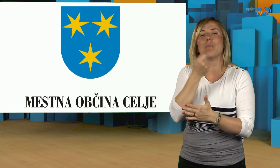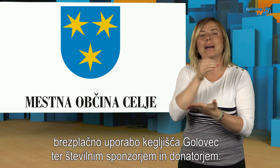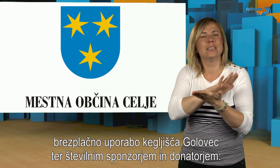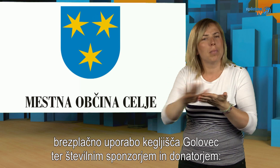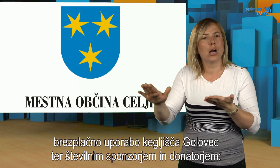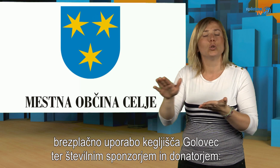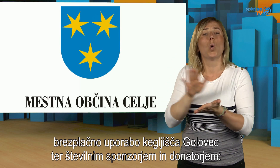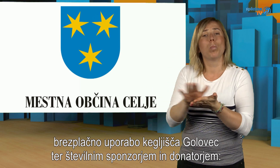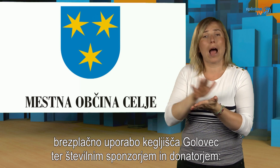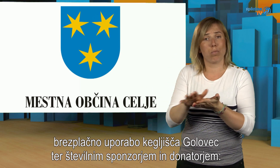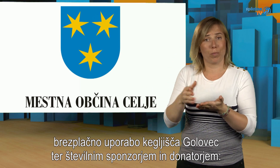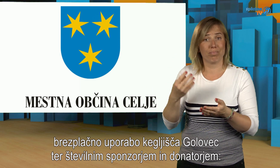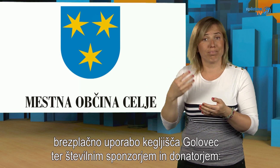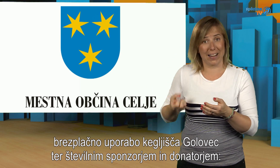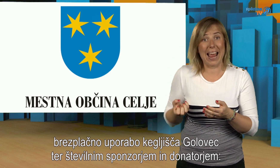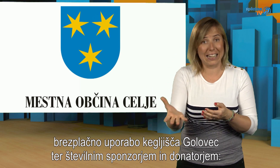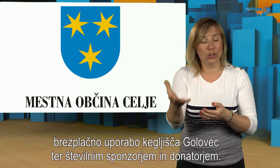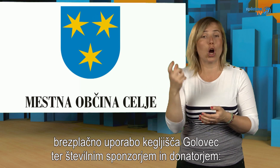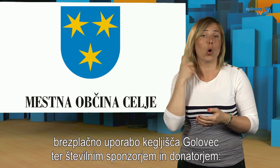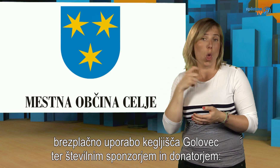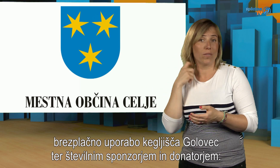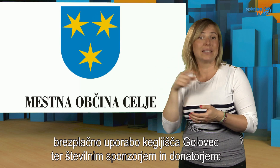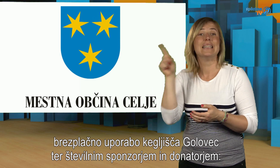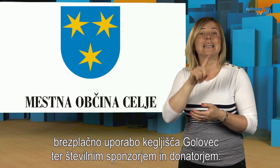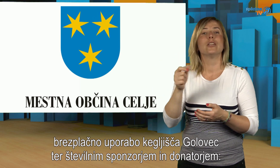Golovec ter številnim sponzorjem in donatorjem.